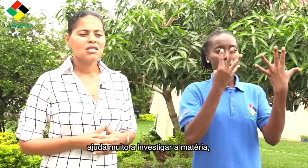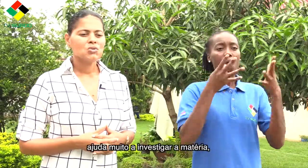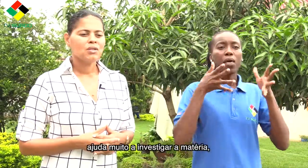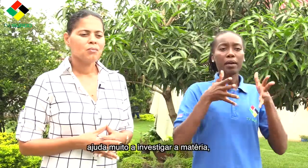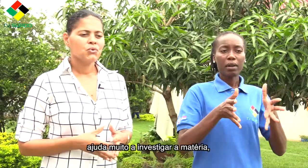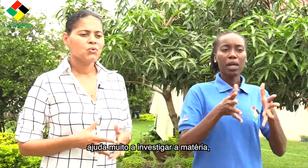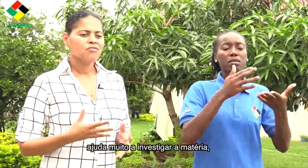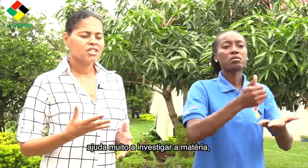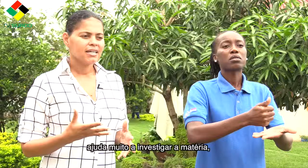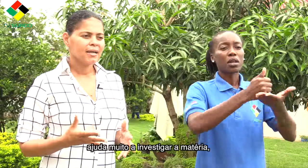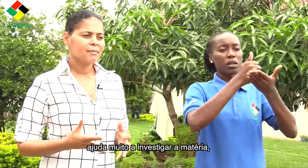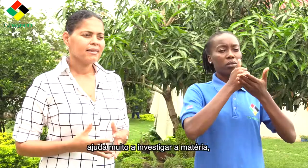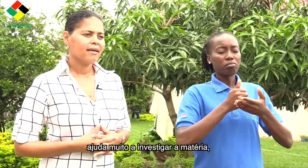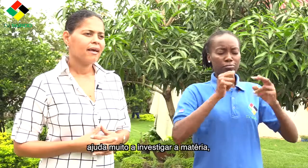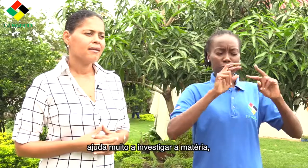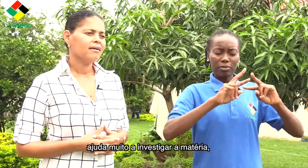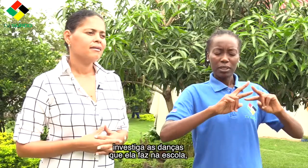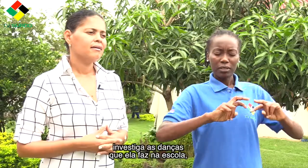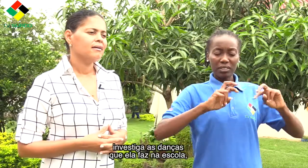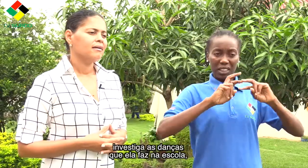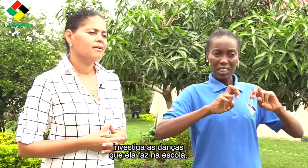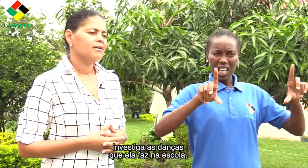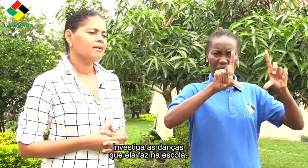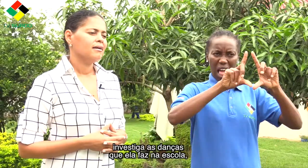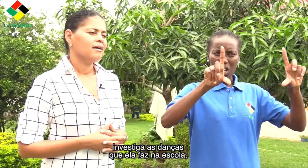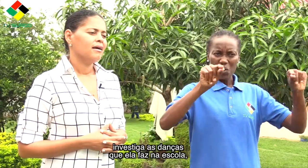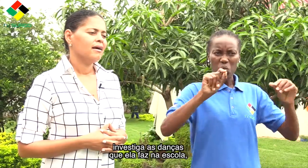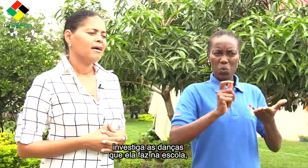ajuda muito a investigar a matéria,